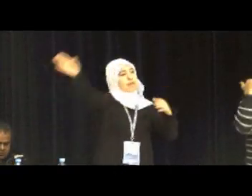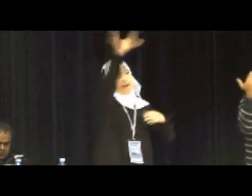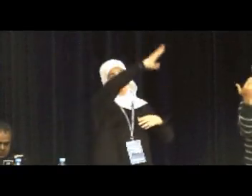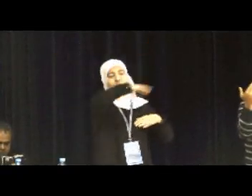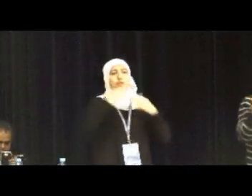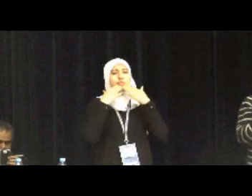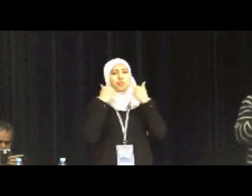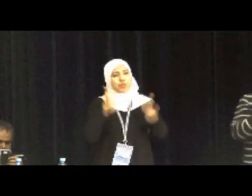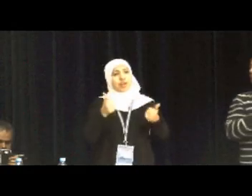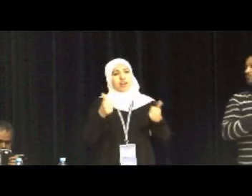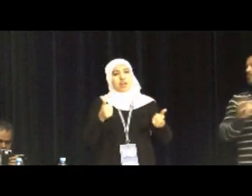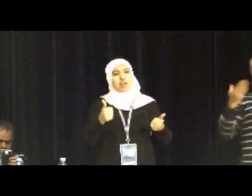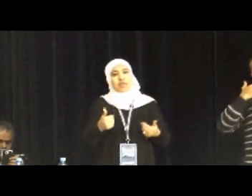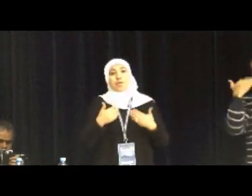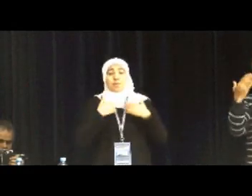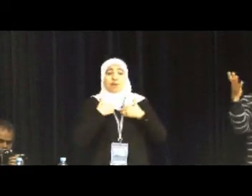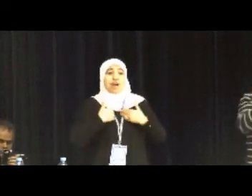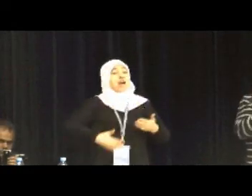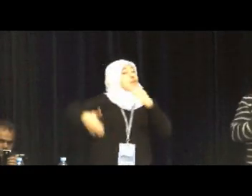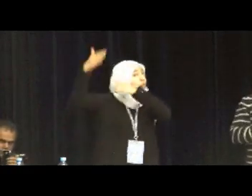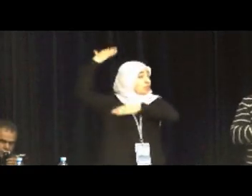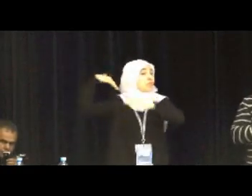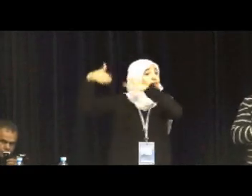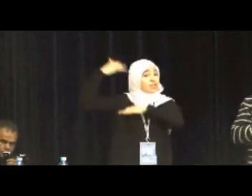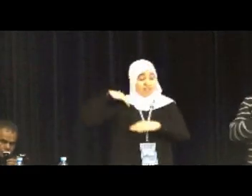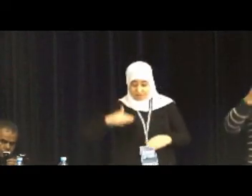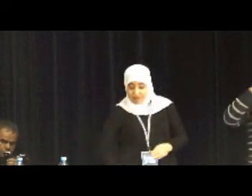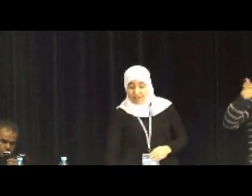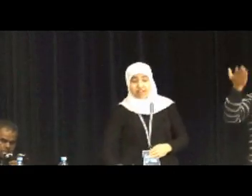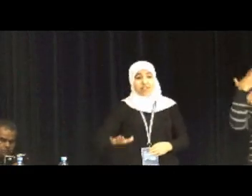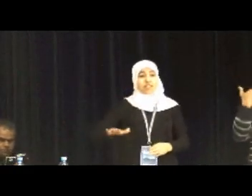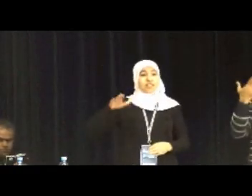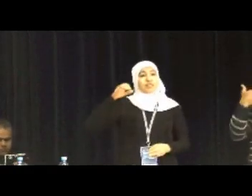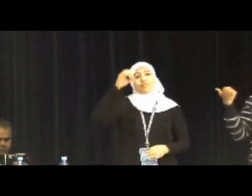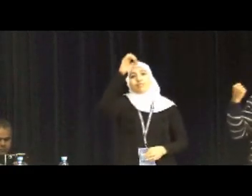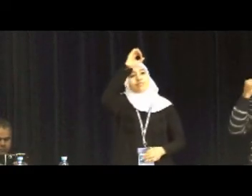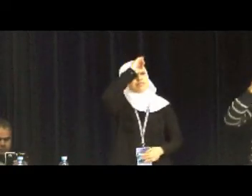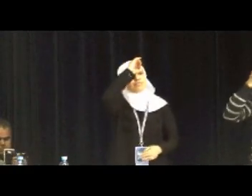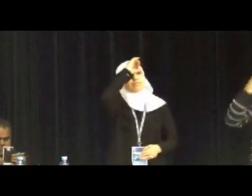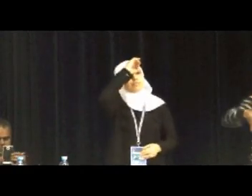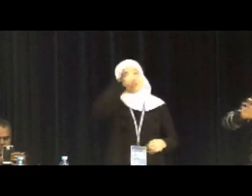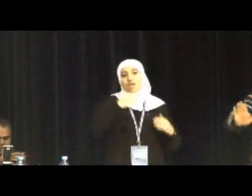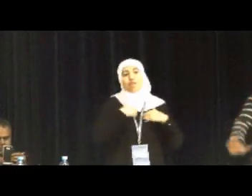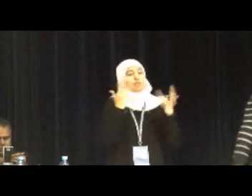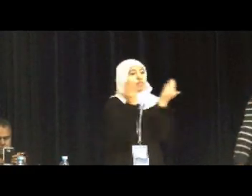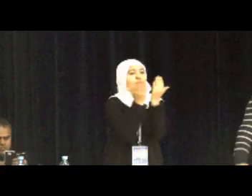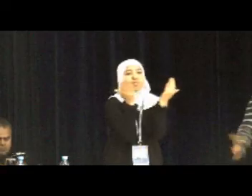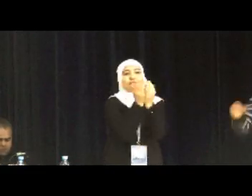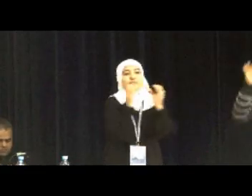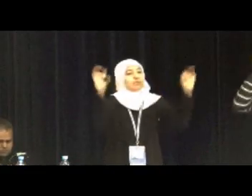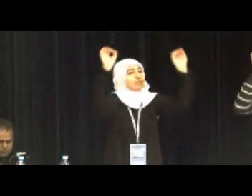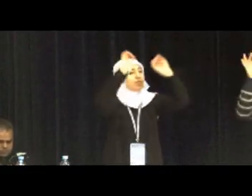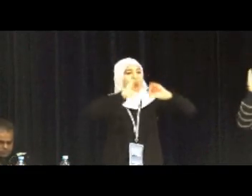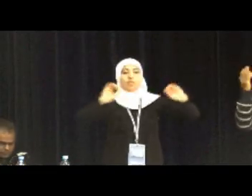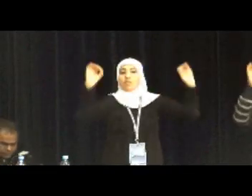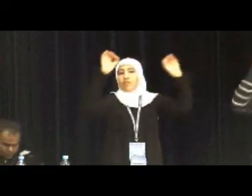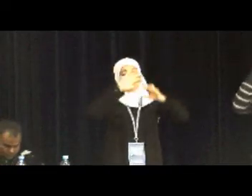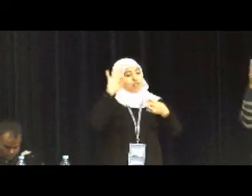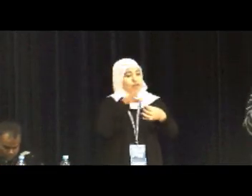تشكر الإخوان الحضور اللي حضروا من مختلف المدن المغربية. من قبل وأنا كطفلة صماء كان عندي مشكل ولوج الحقي